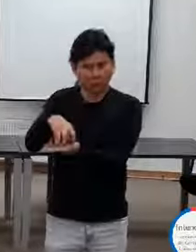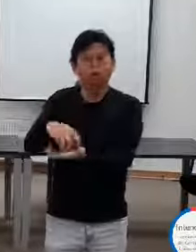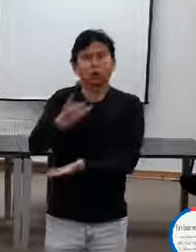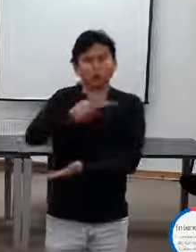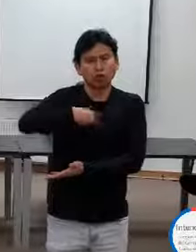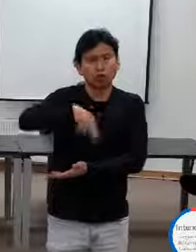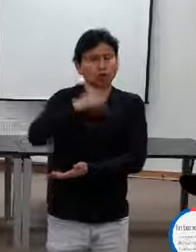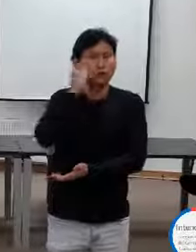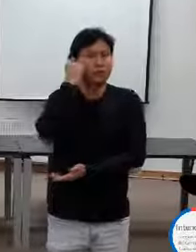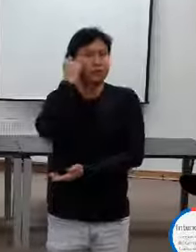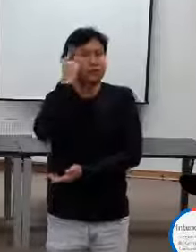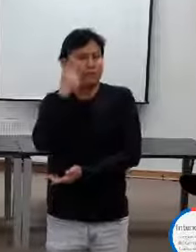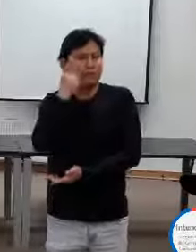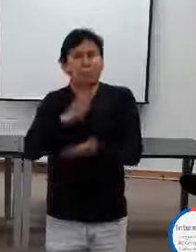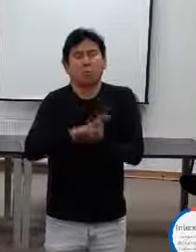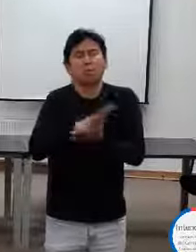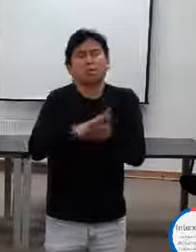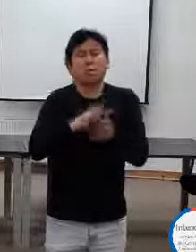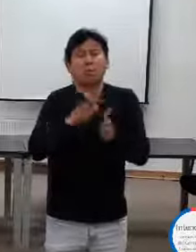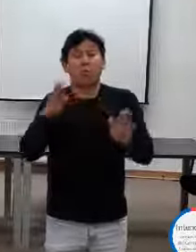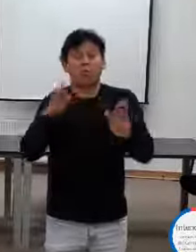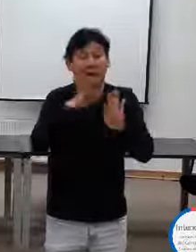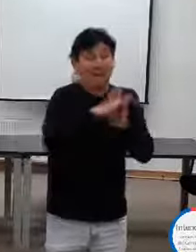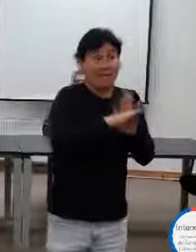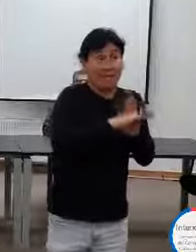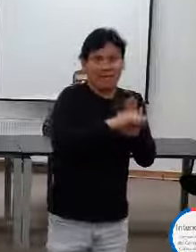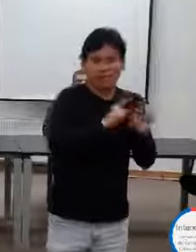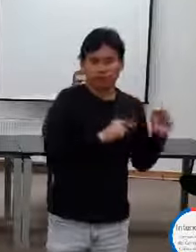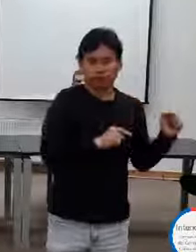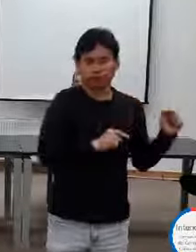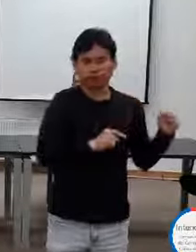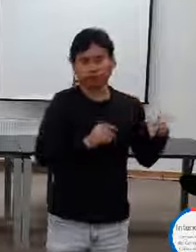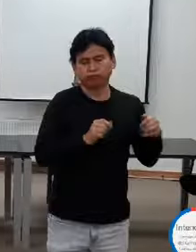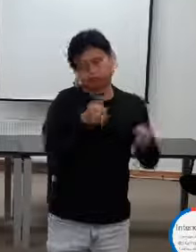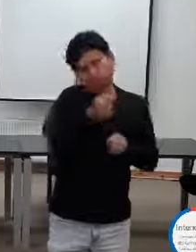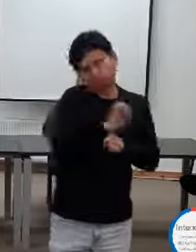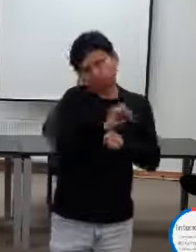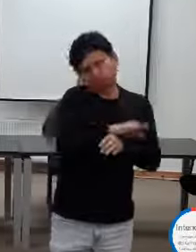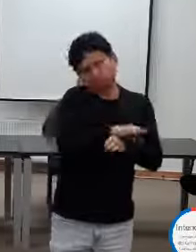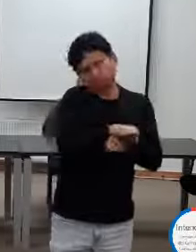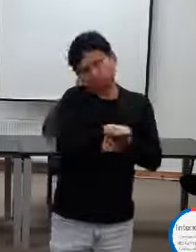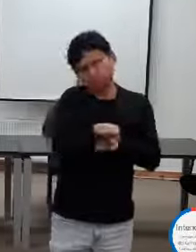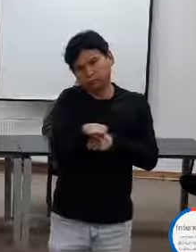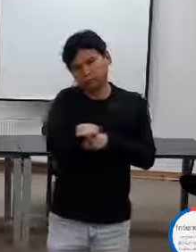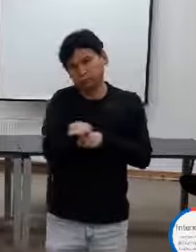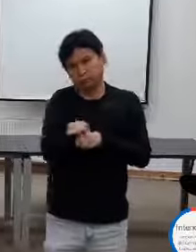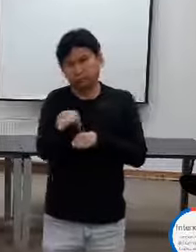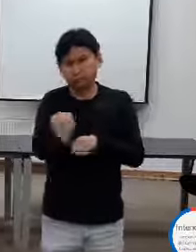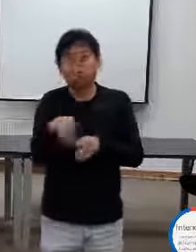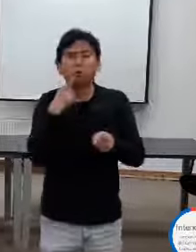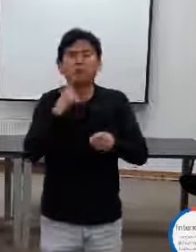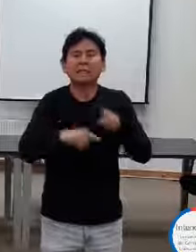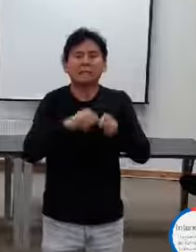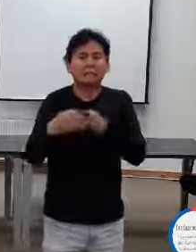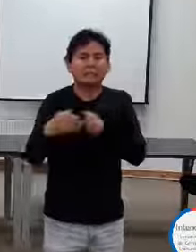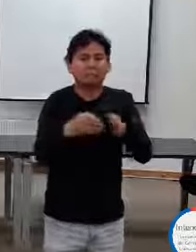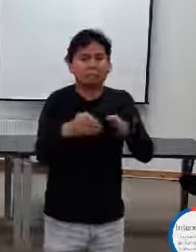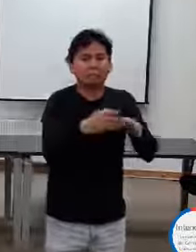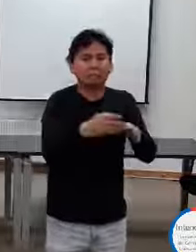Y nosotros sabemos que salió un transfer de Balmaceda, por ejemplo, hacia, por decir la gente de CUT, que se mueve por tierra,